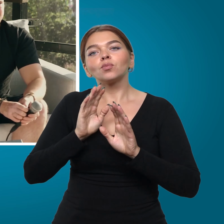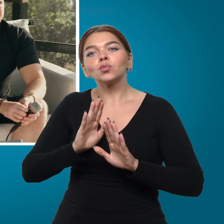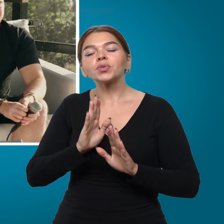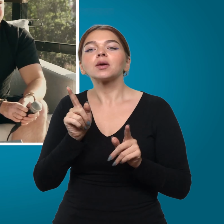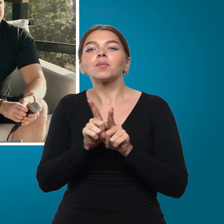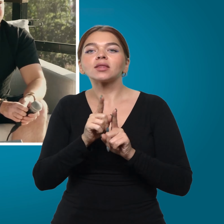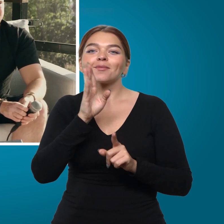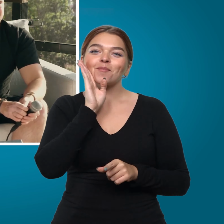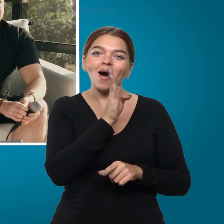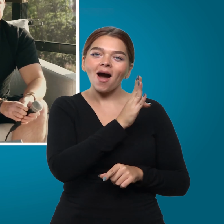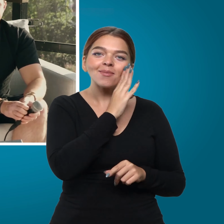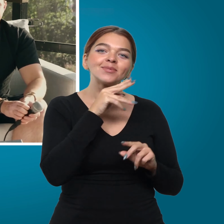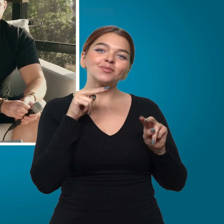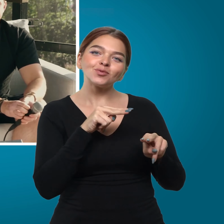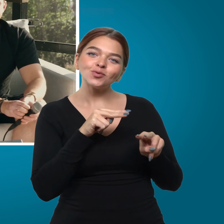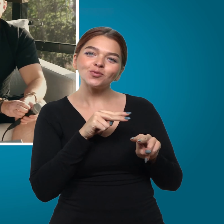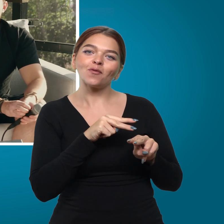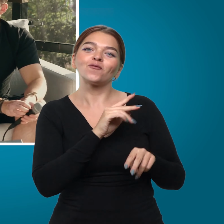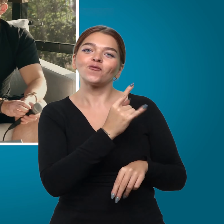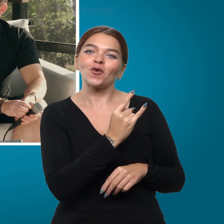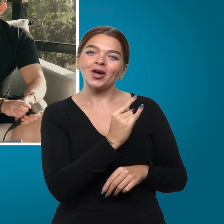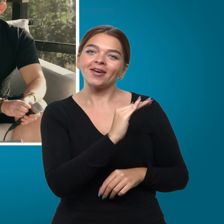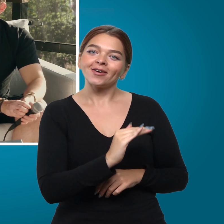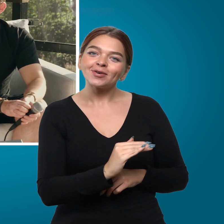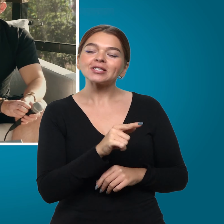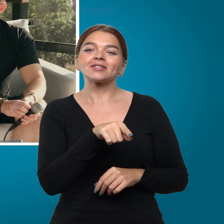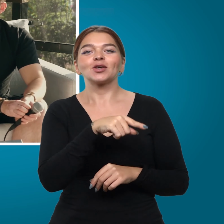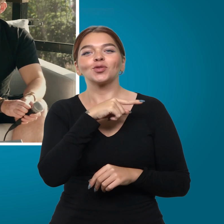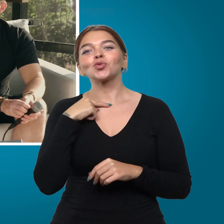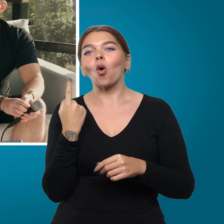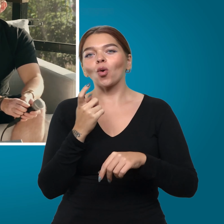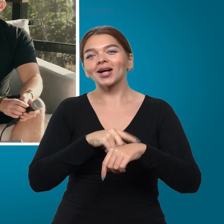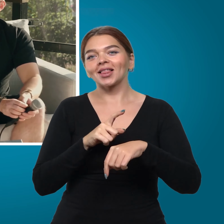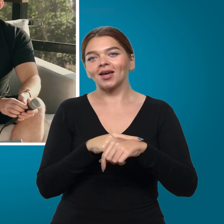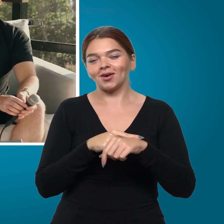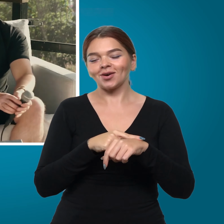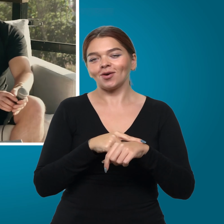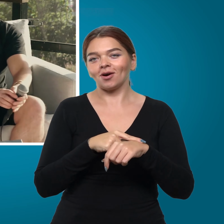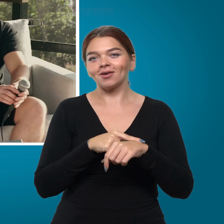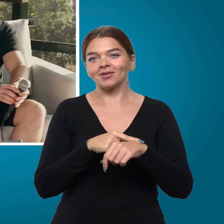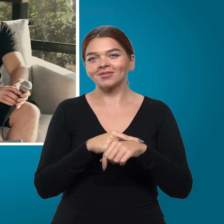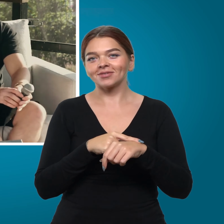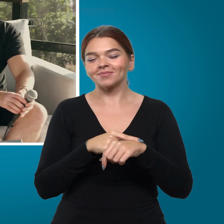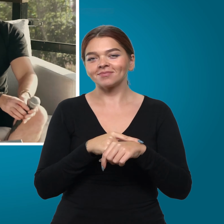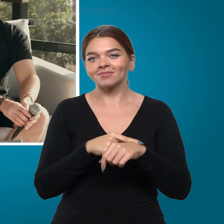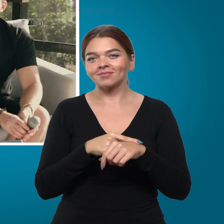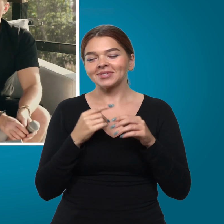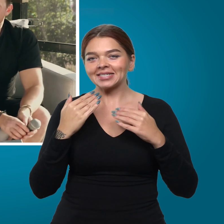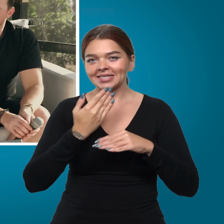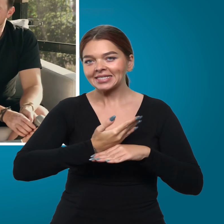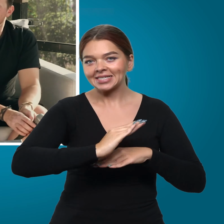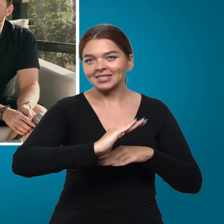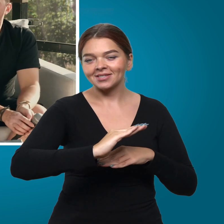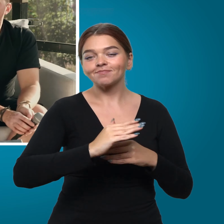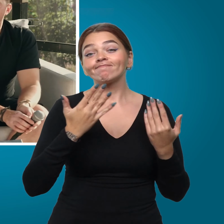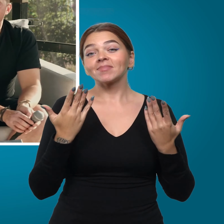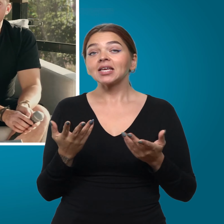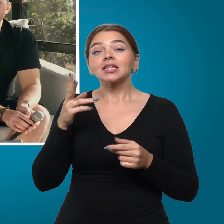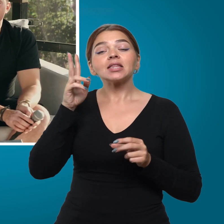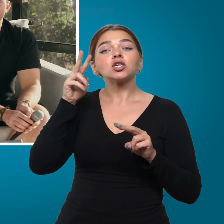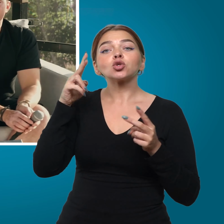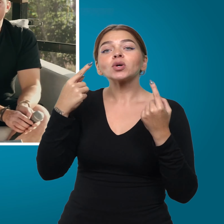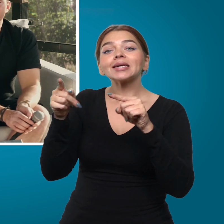taip pat esu bibliotekininkė ir manau, kad dar didesnis darbas yra buvimas mama. Tai šitie du dalykai